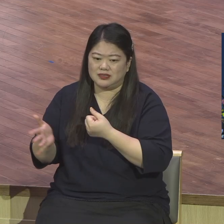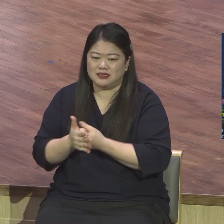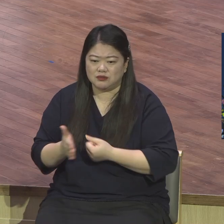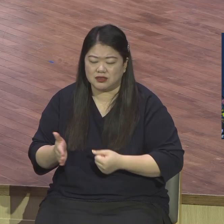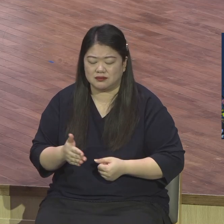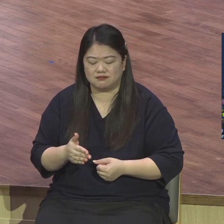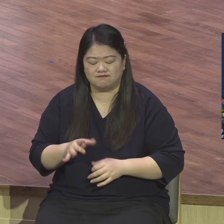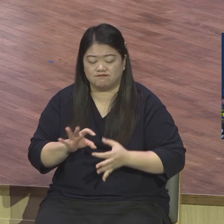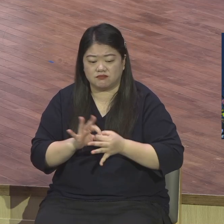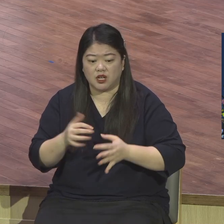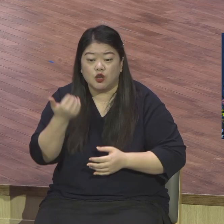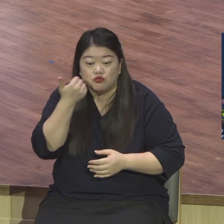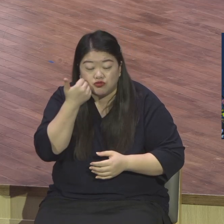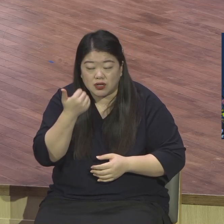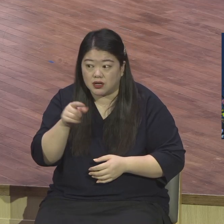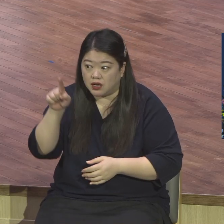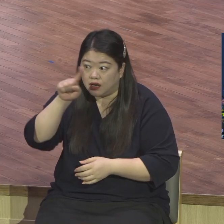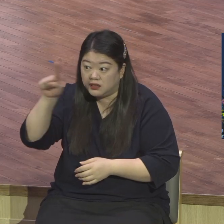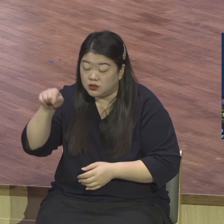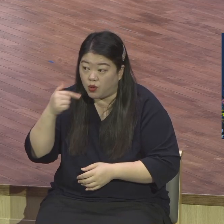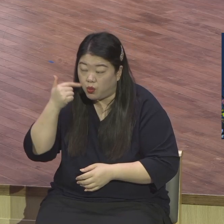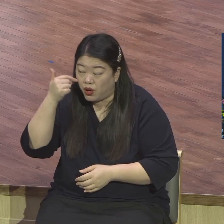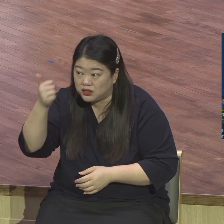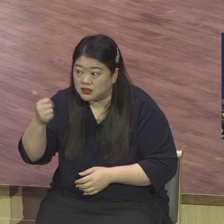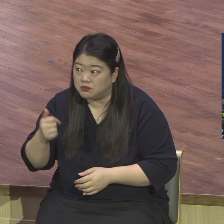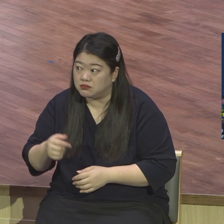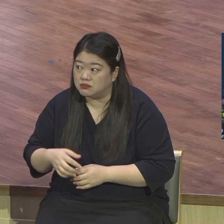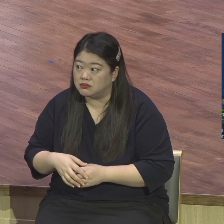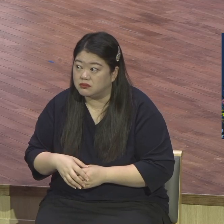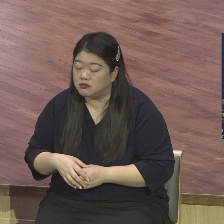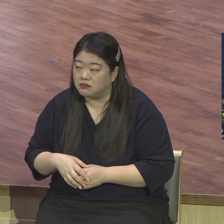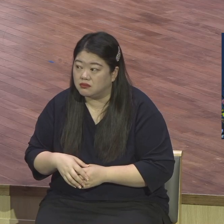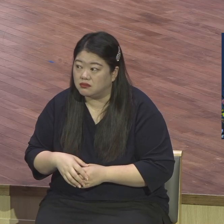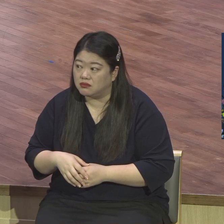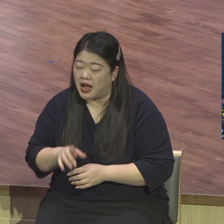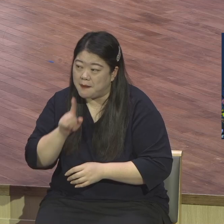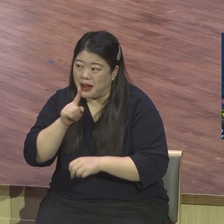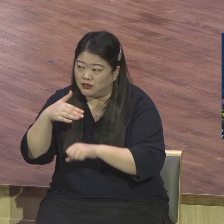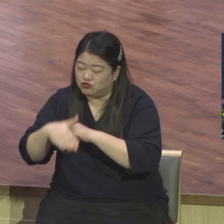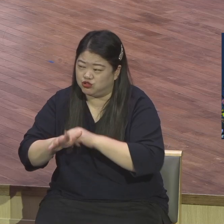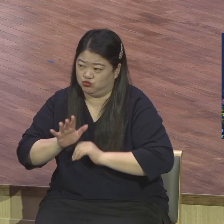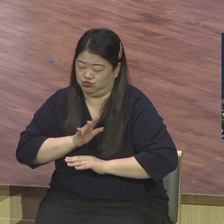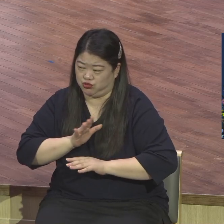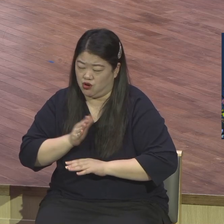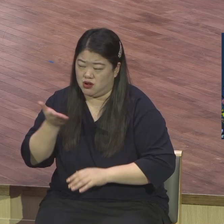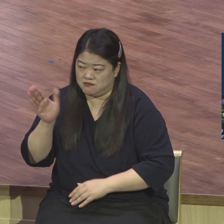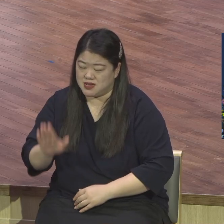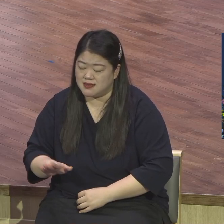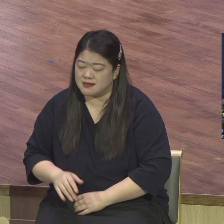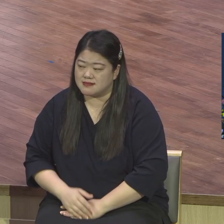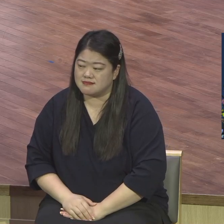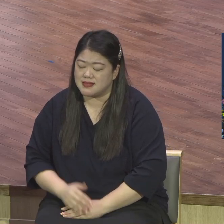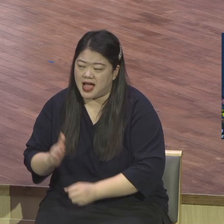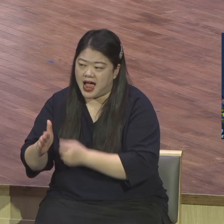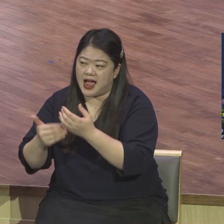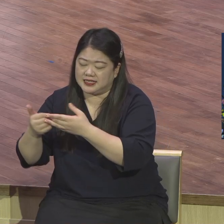있나. 소름이 끼칠 때가 많았어요. 그 요번에도 연락 왔어요. 한기총에서. 그